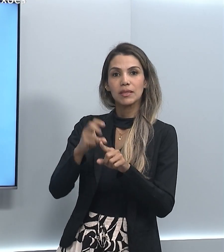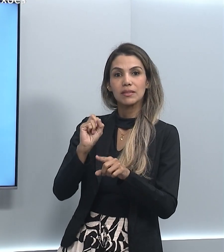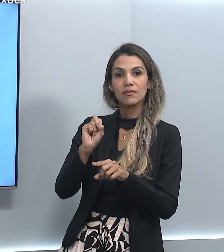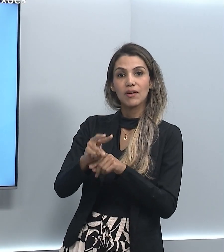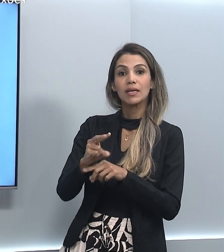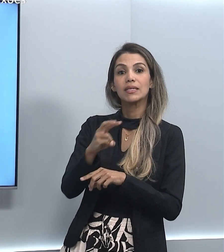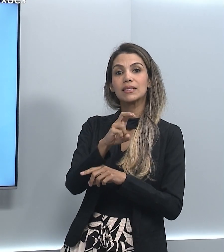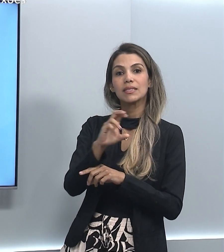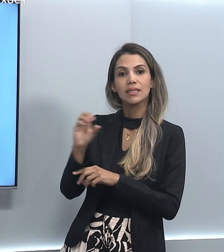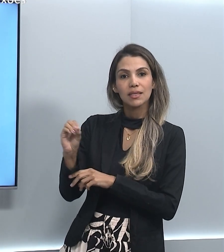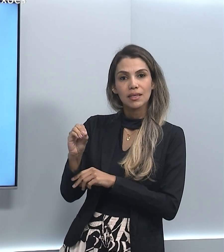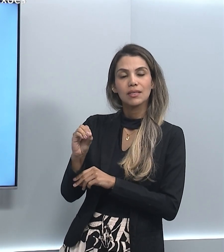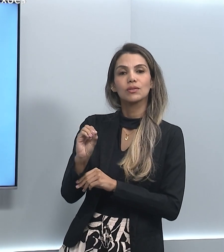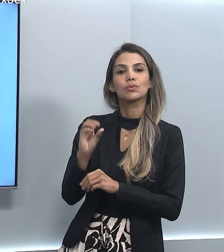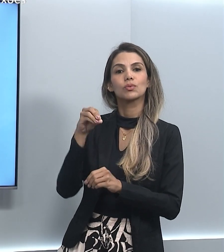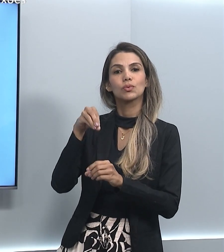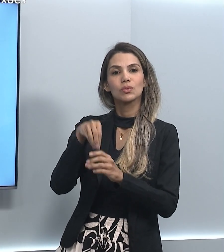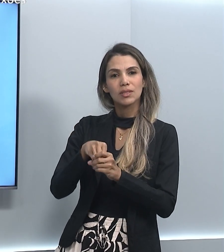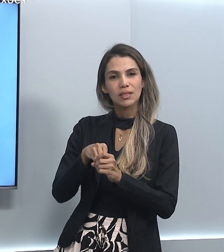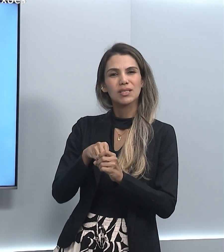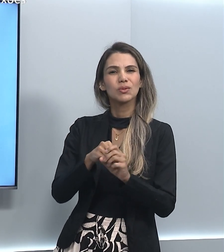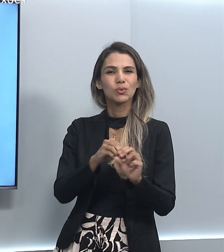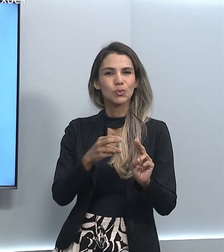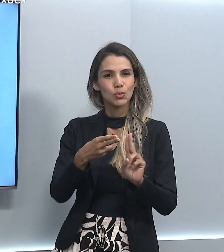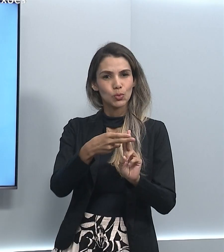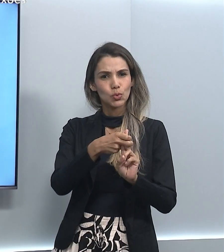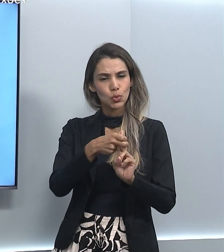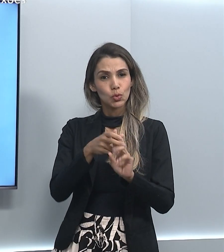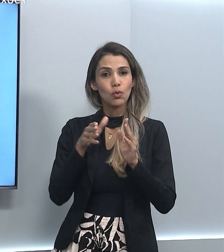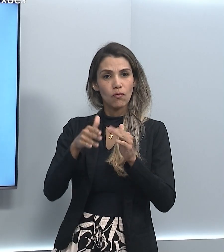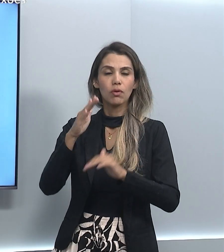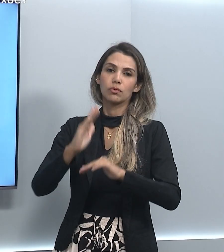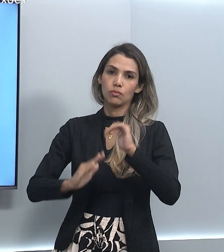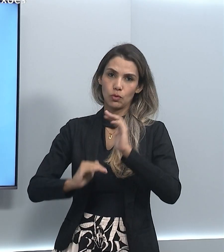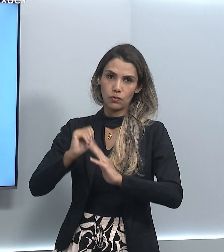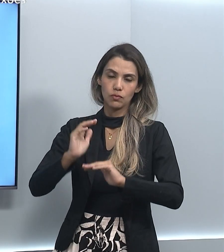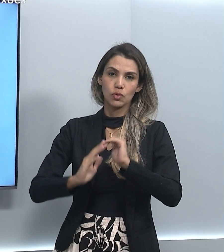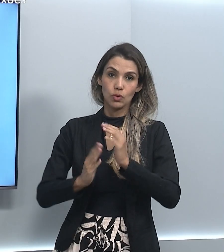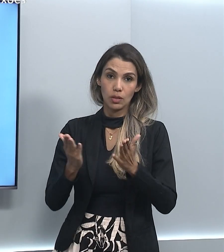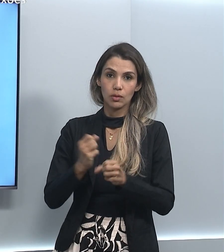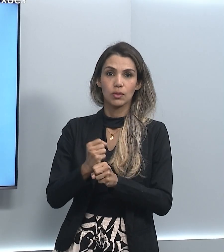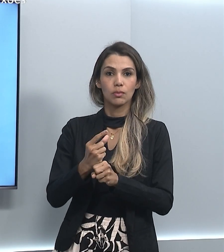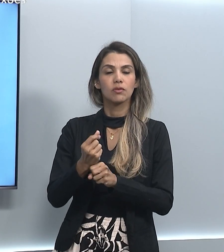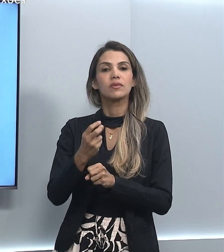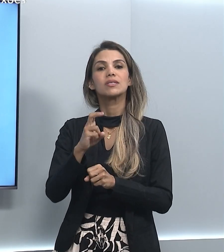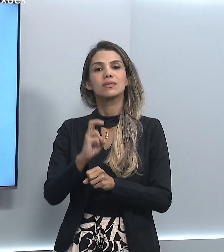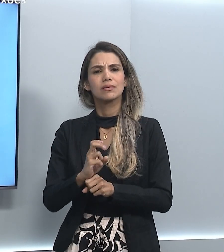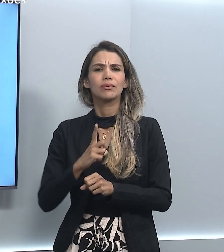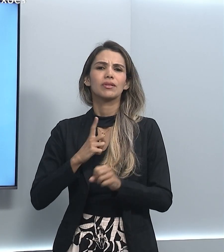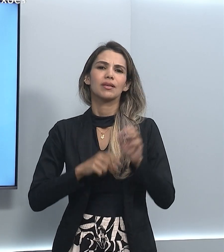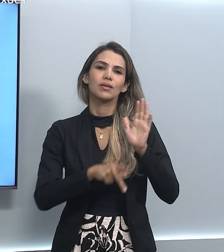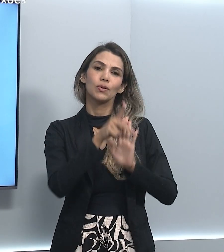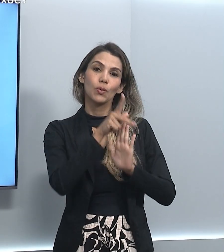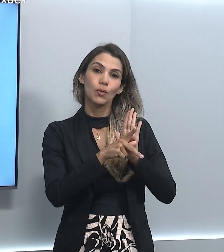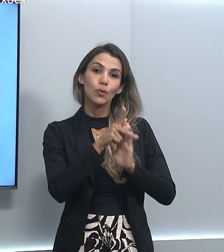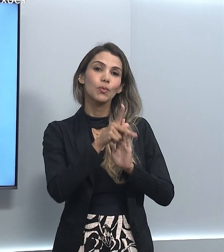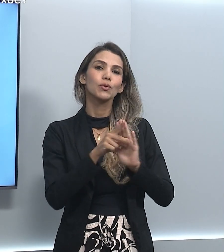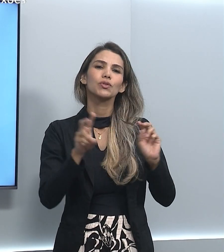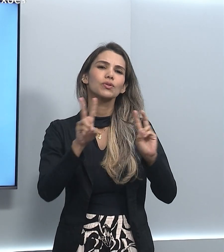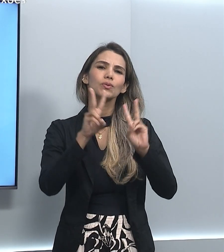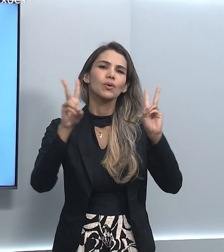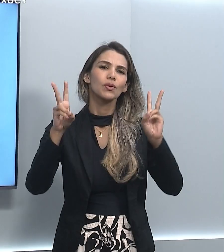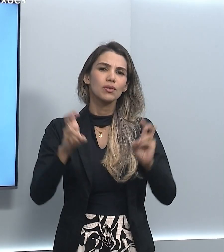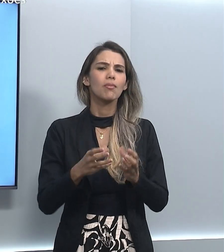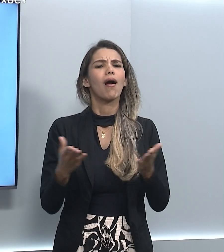Sistema Único de Saúde brasileiro neste ano. A medida faz parte do programa Agora Tem Especialistas, que